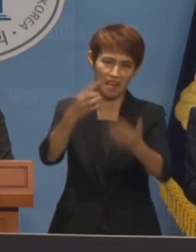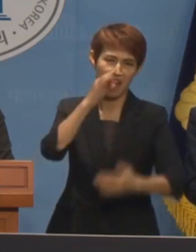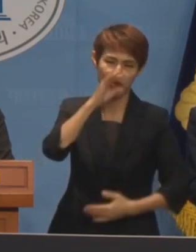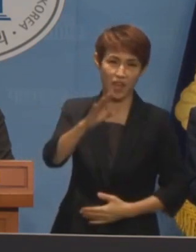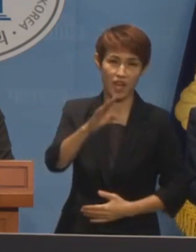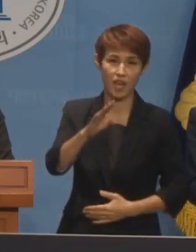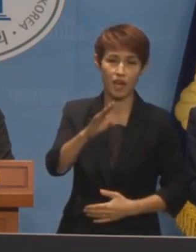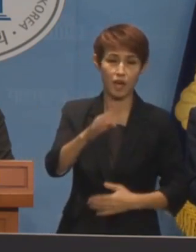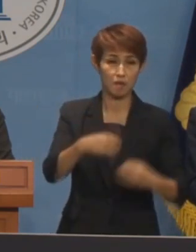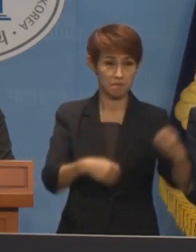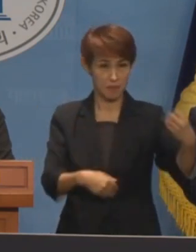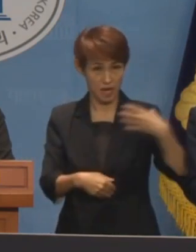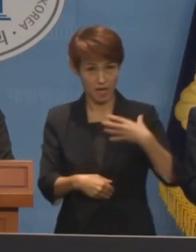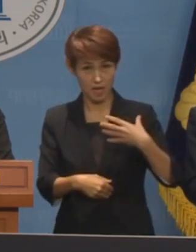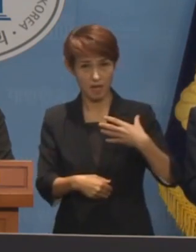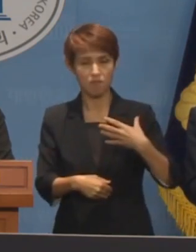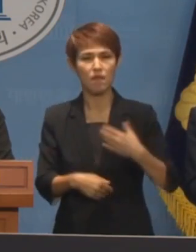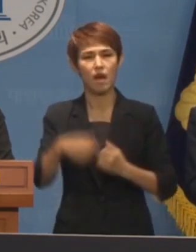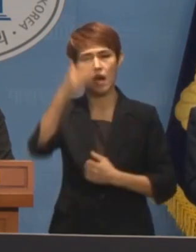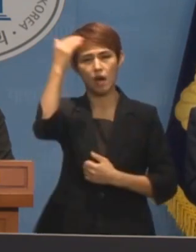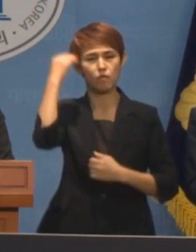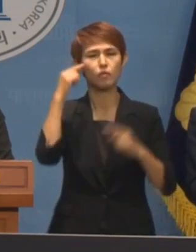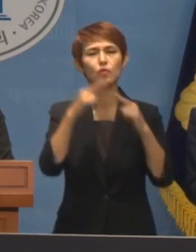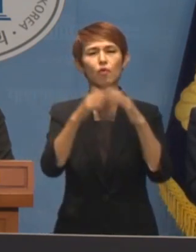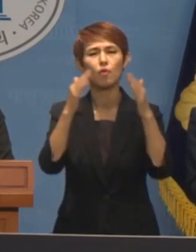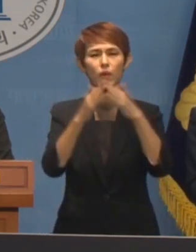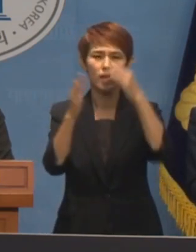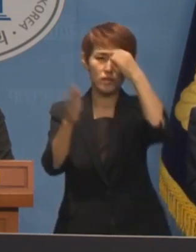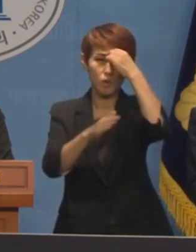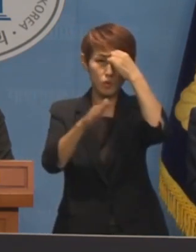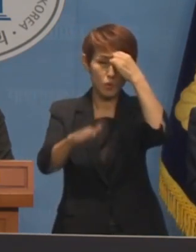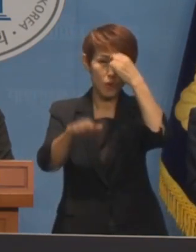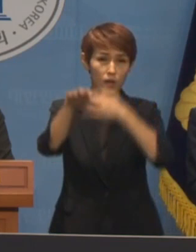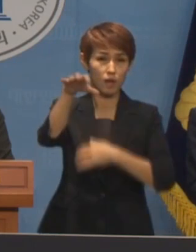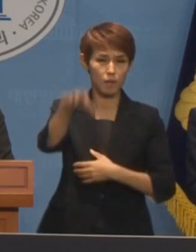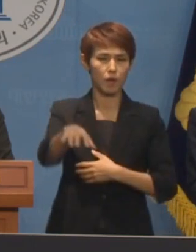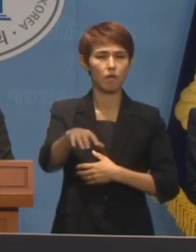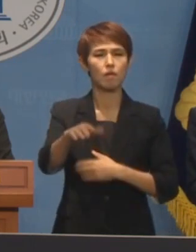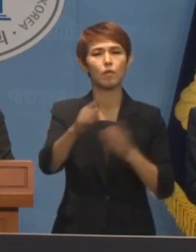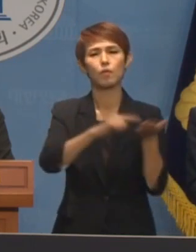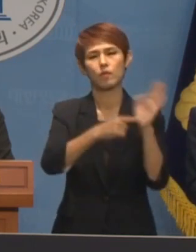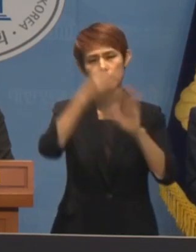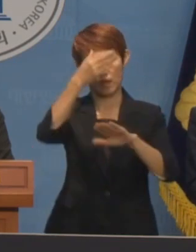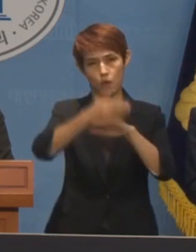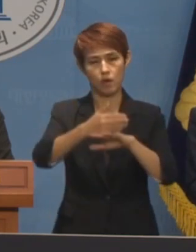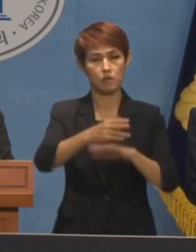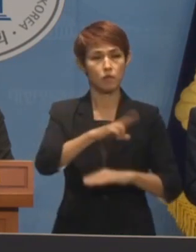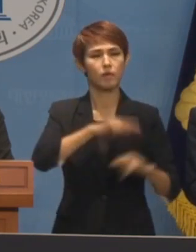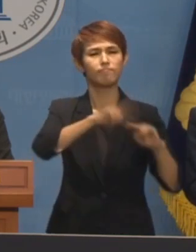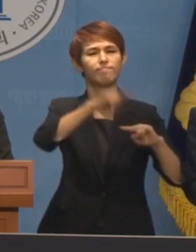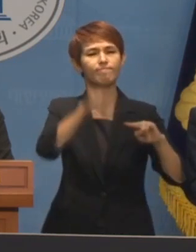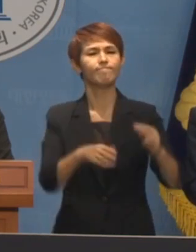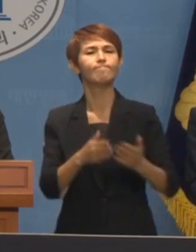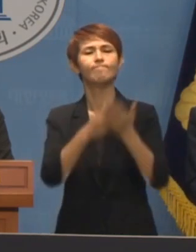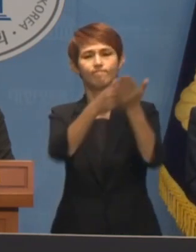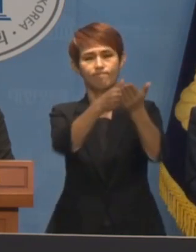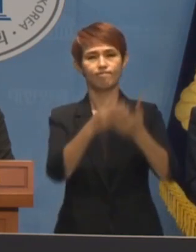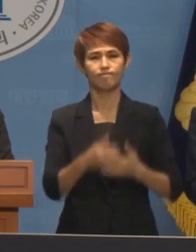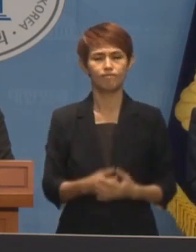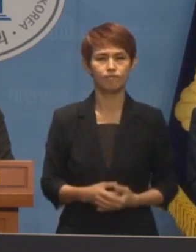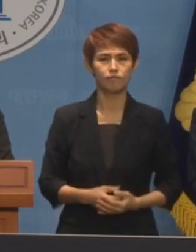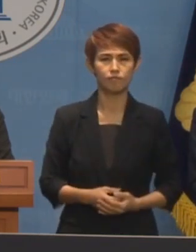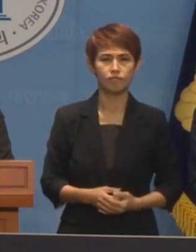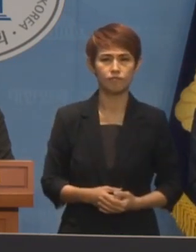발언한 잘못에 대해 한국교회와 성도 앞에 공개 사과하고 의원직을 사퇴할 것을 촉구한다.